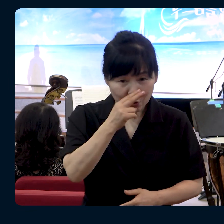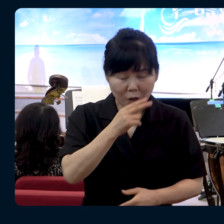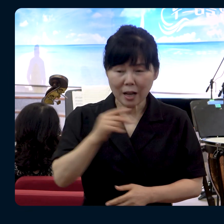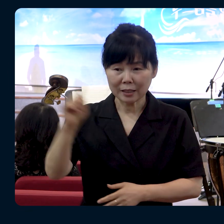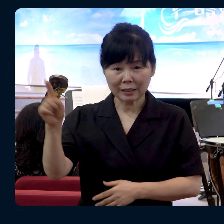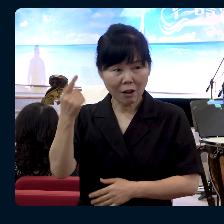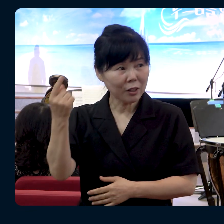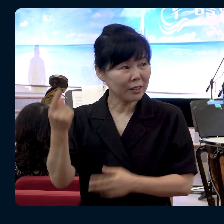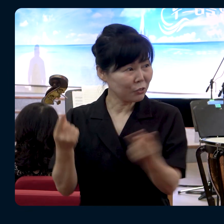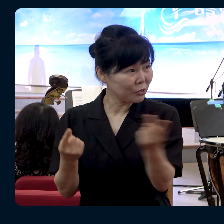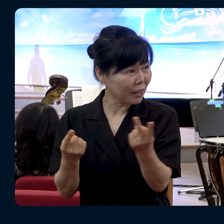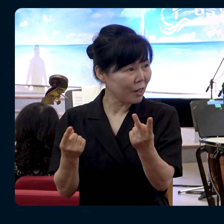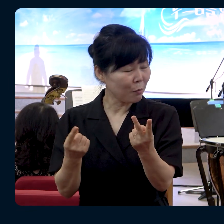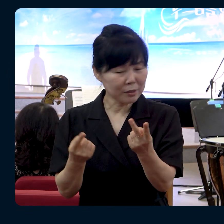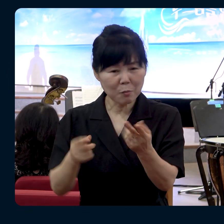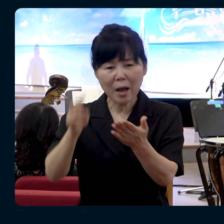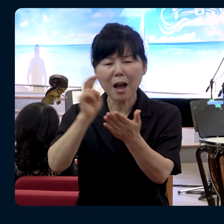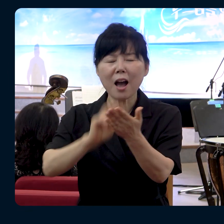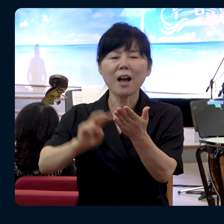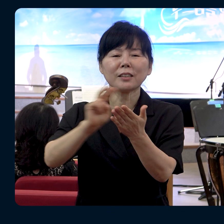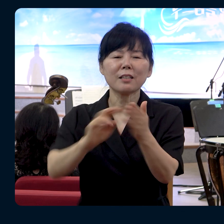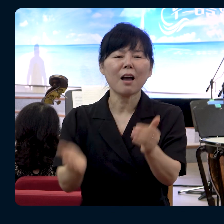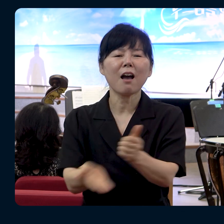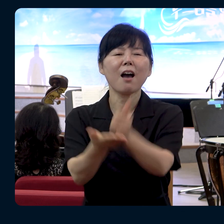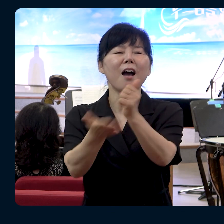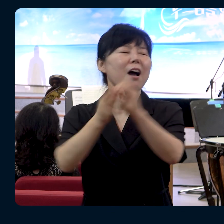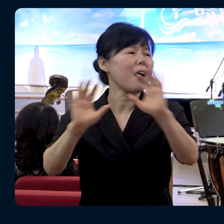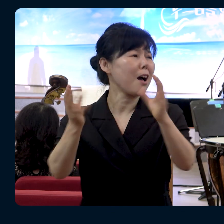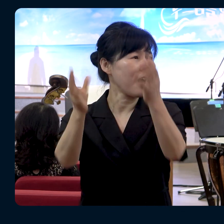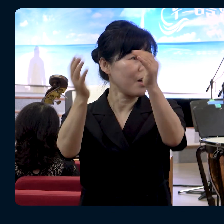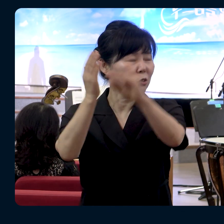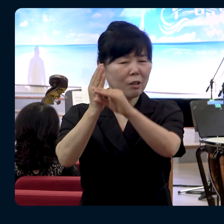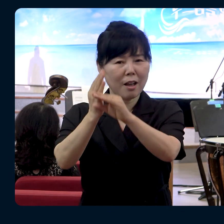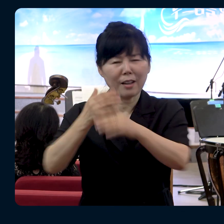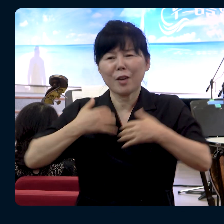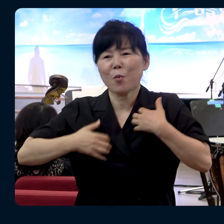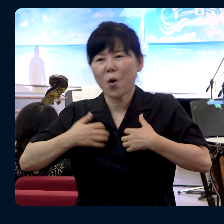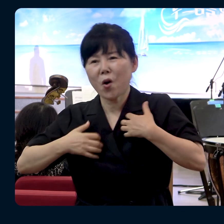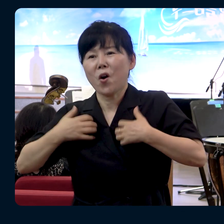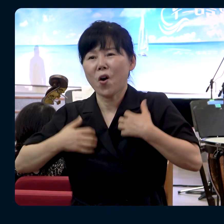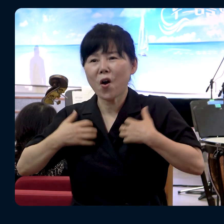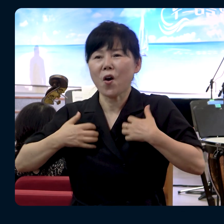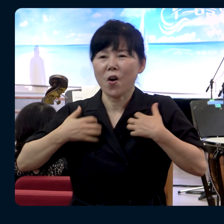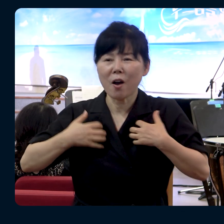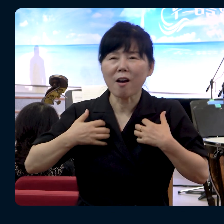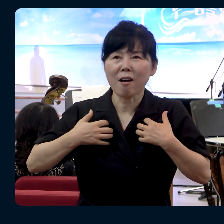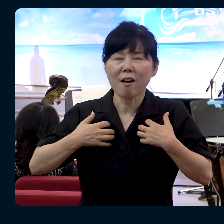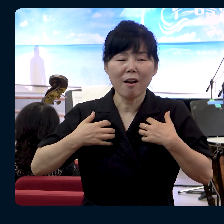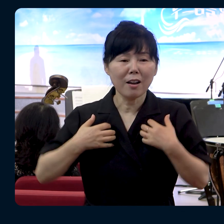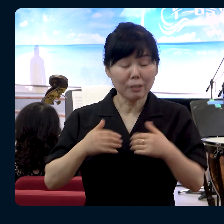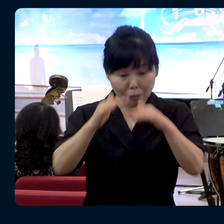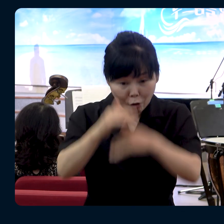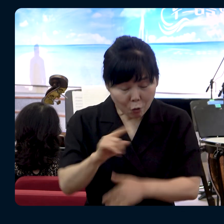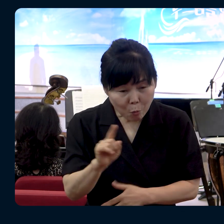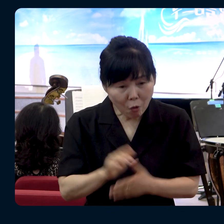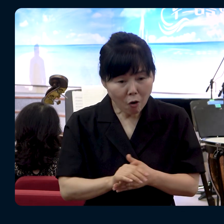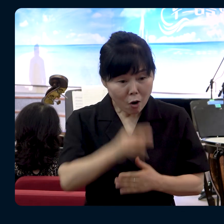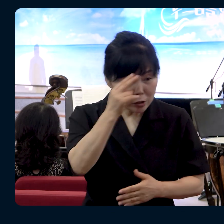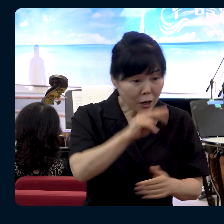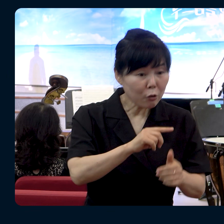다윗을 노래하고 있어요. 너무 기쁜 상황에서 노래해 줍니다. 근데 그 내용이 사울이 죽인